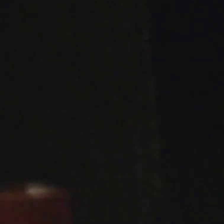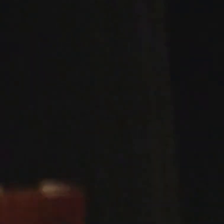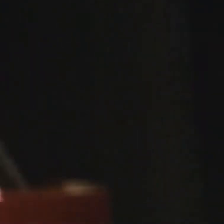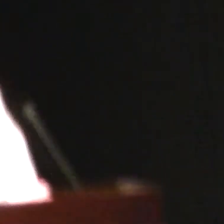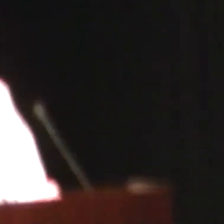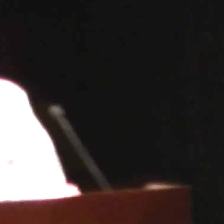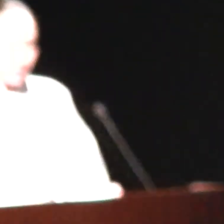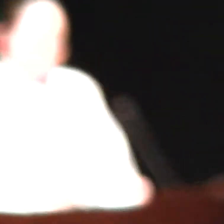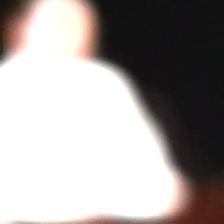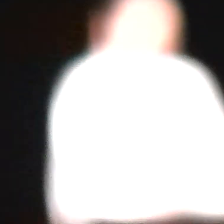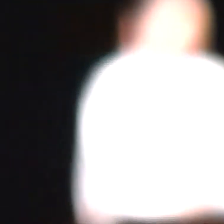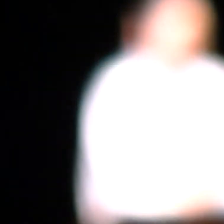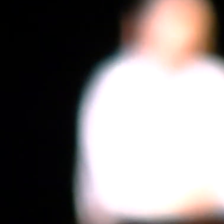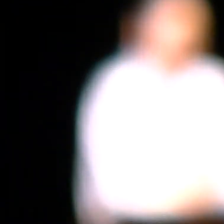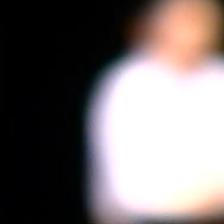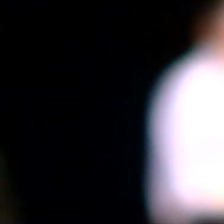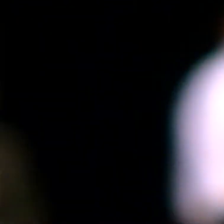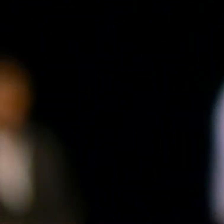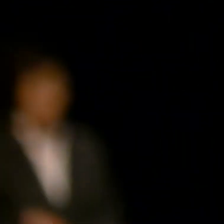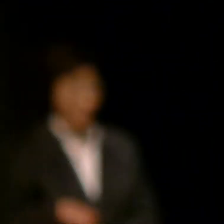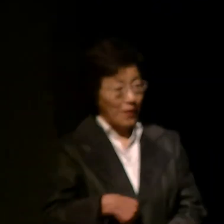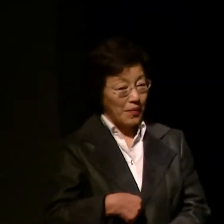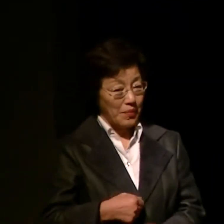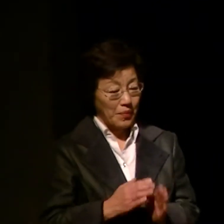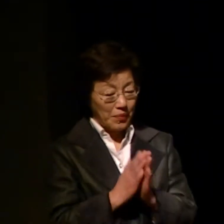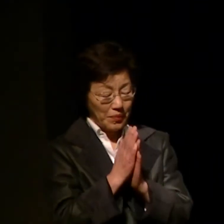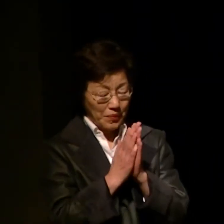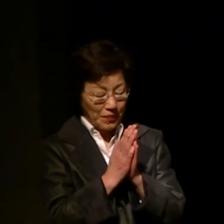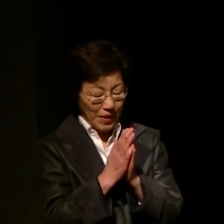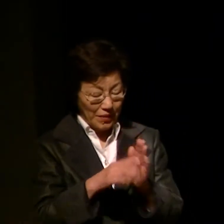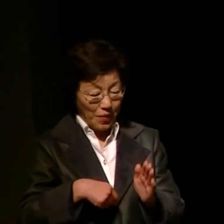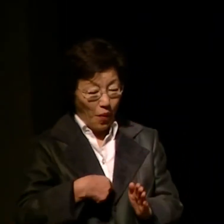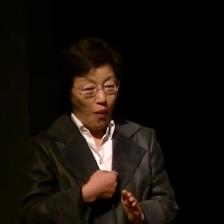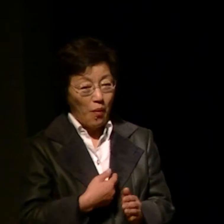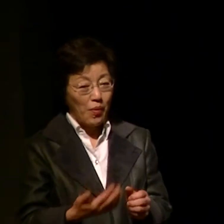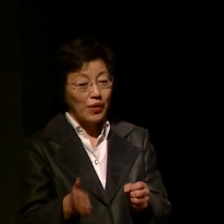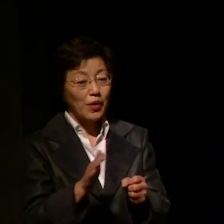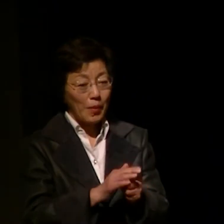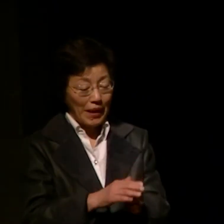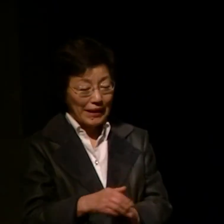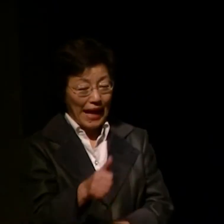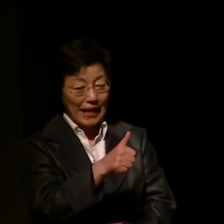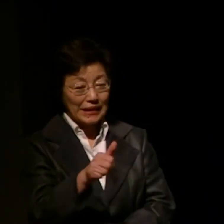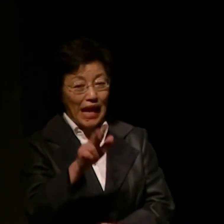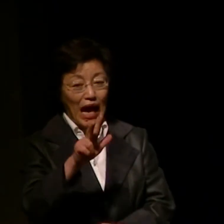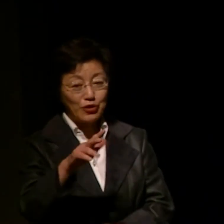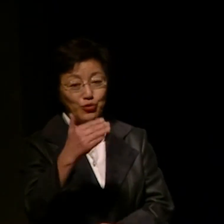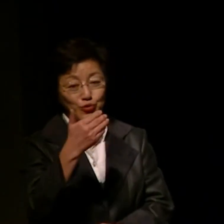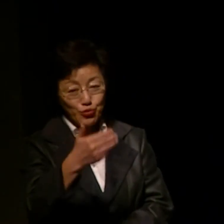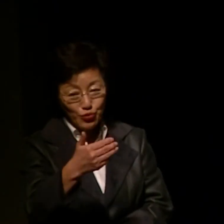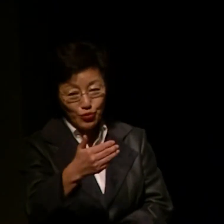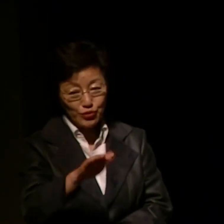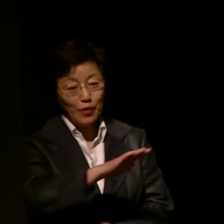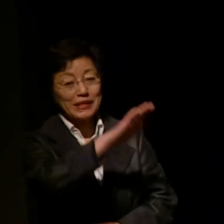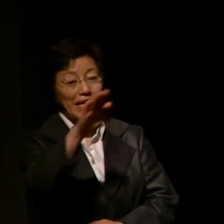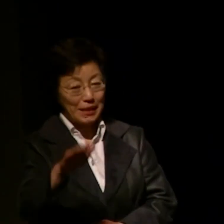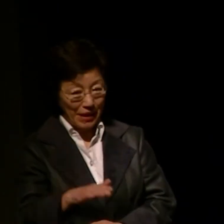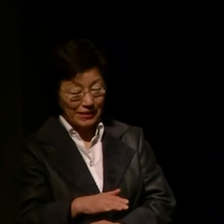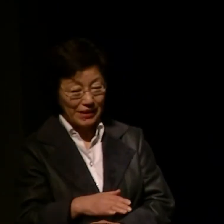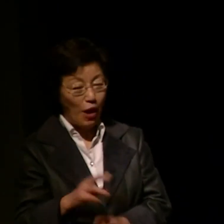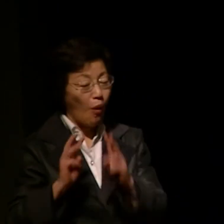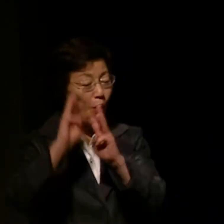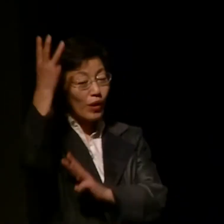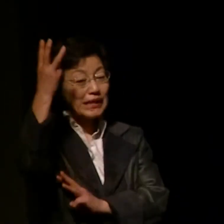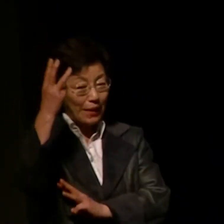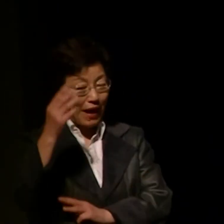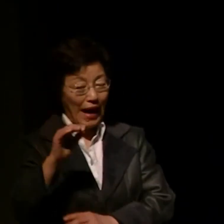を。ここで哀悼の思いを込めてダルクの皆さんに沖縄の伝統芸能エイサーを披